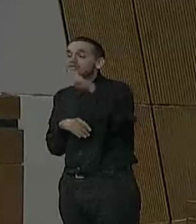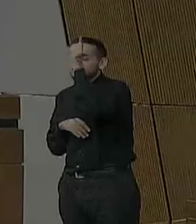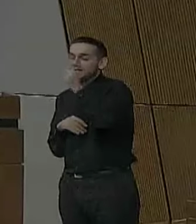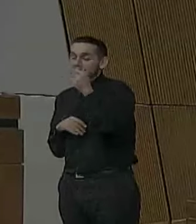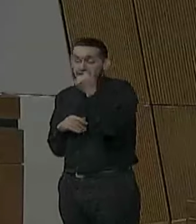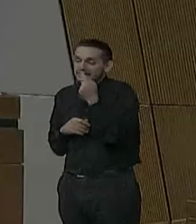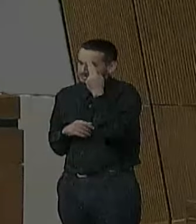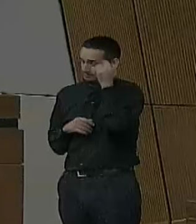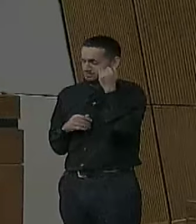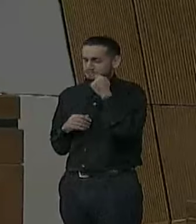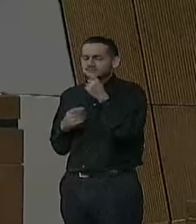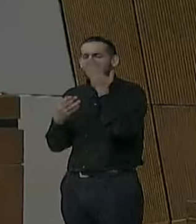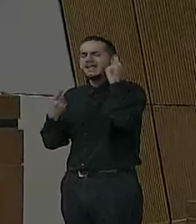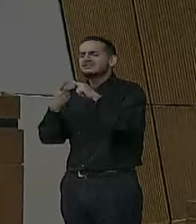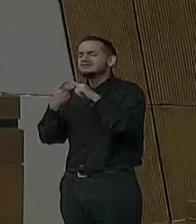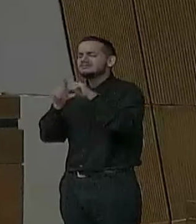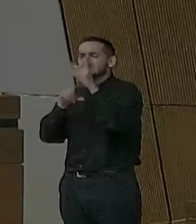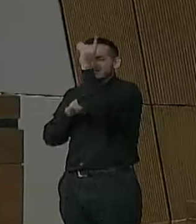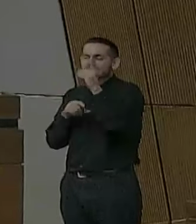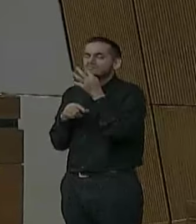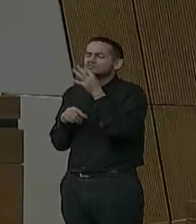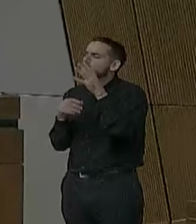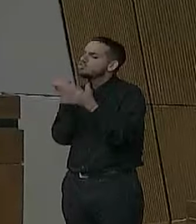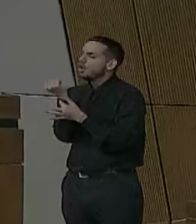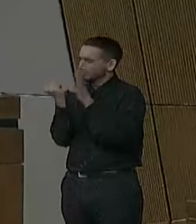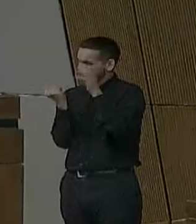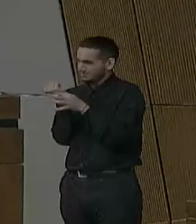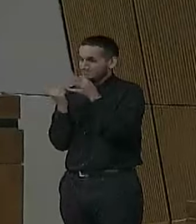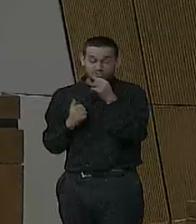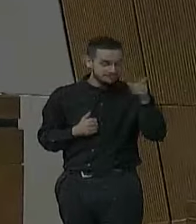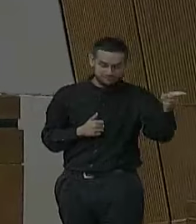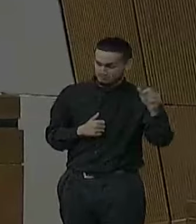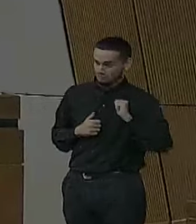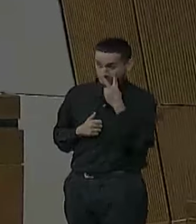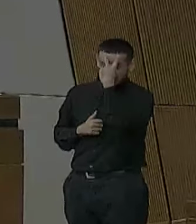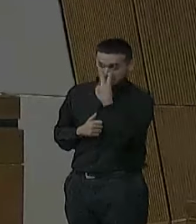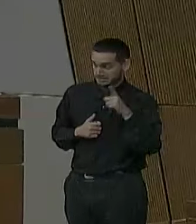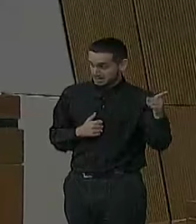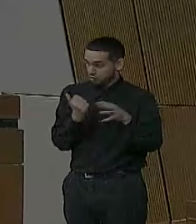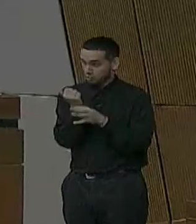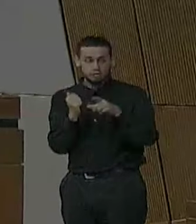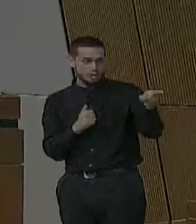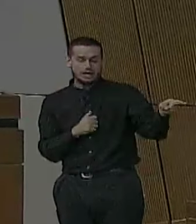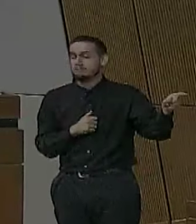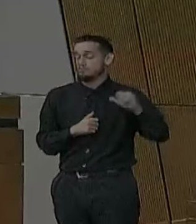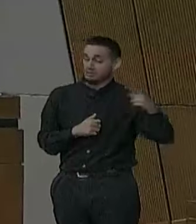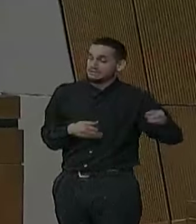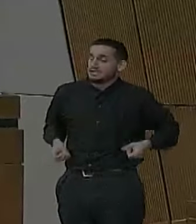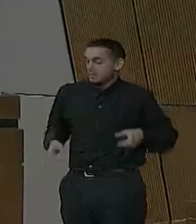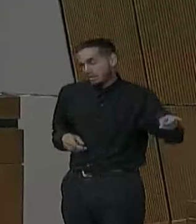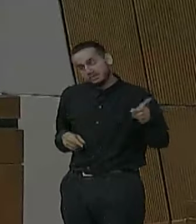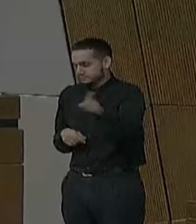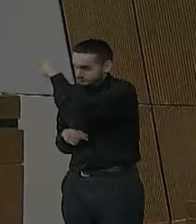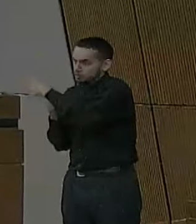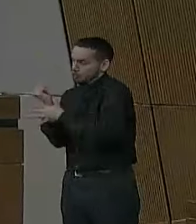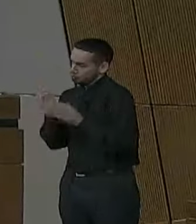ese modelo médico en donde Samira era una paciente con discapacidad visual, Melissa es una paciente que usa silla